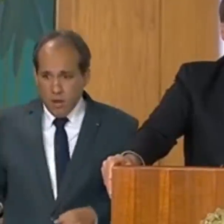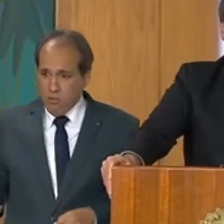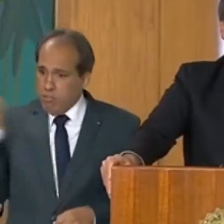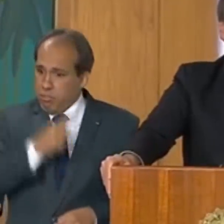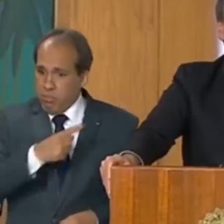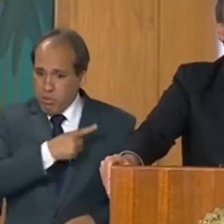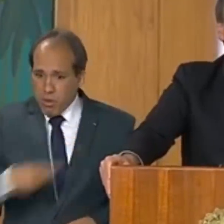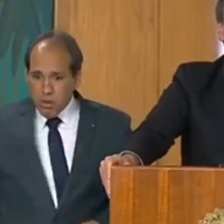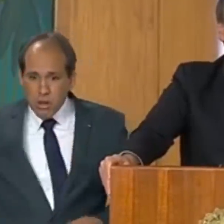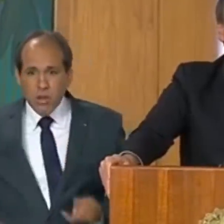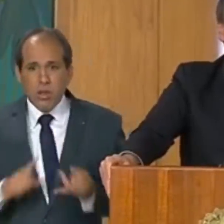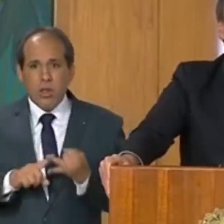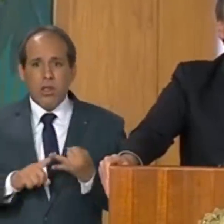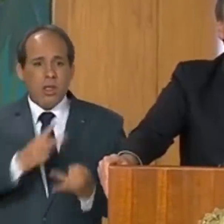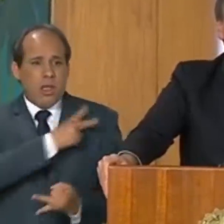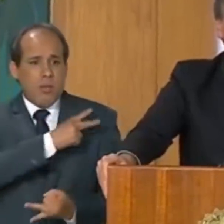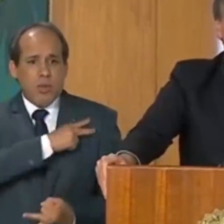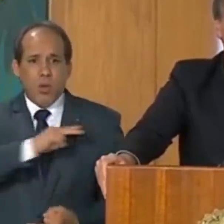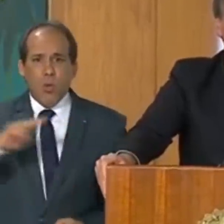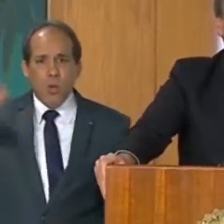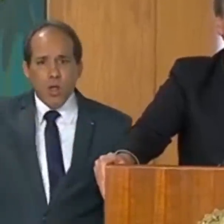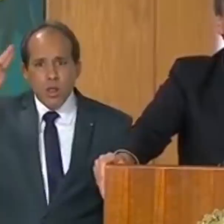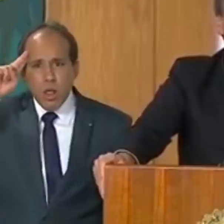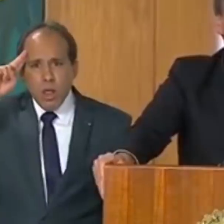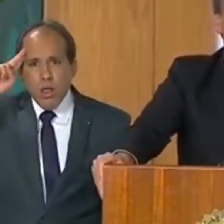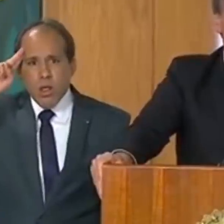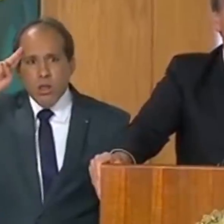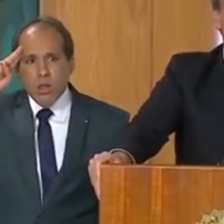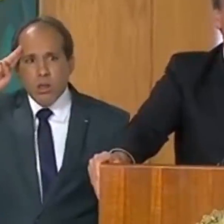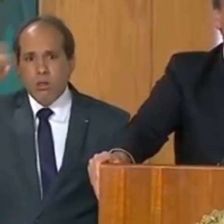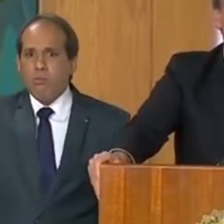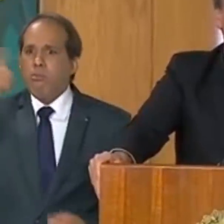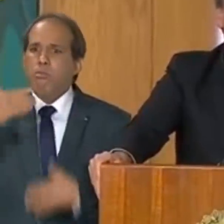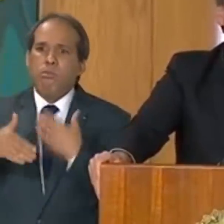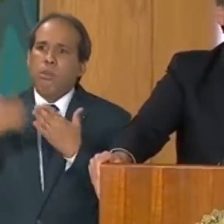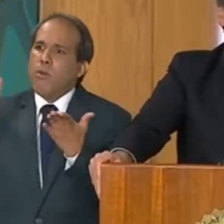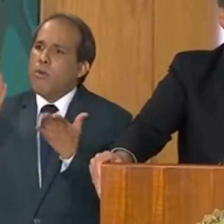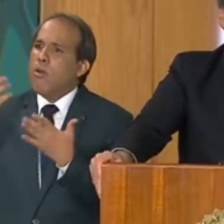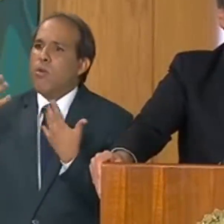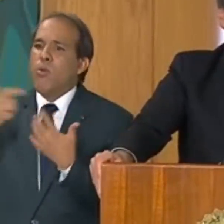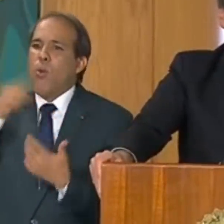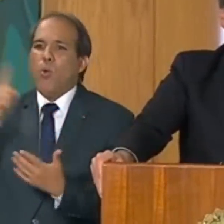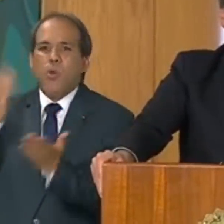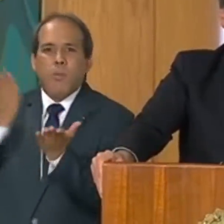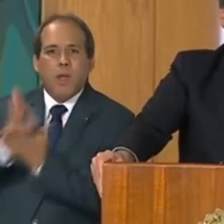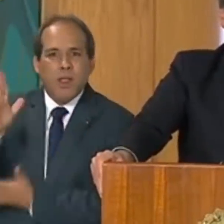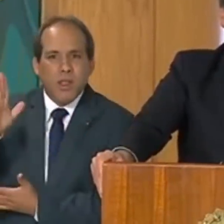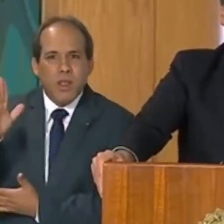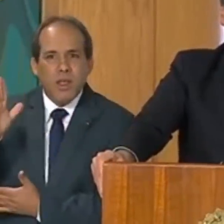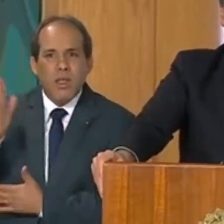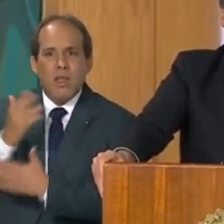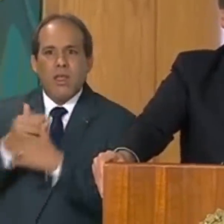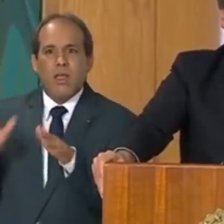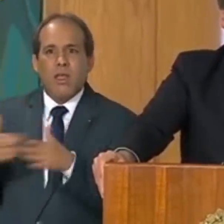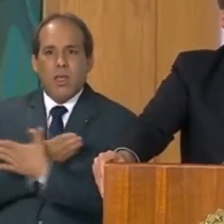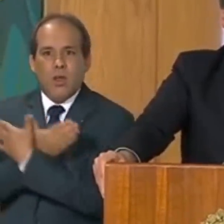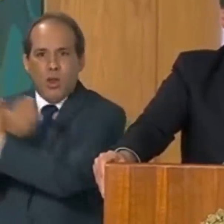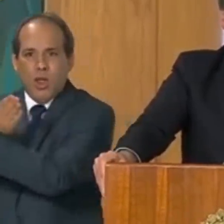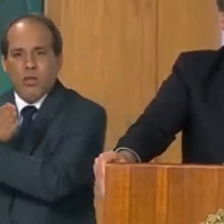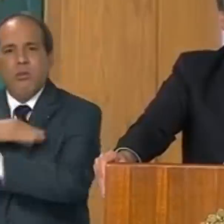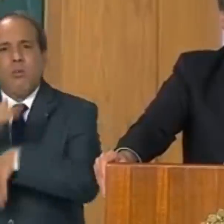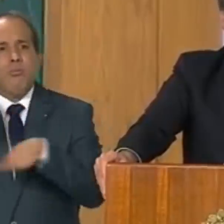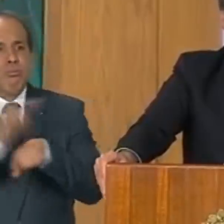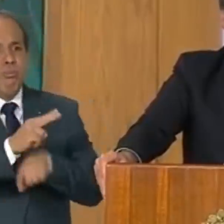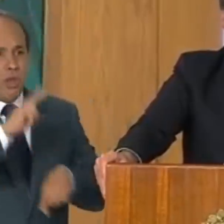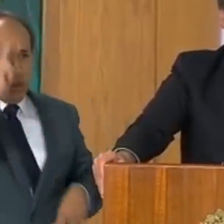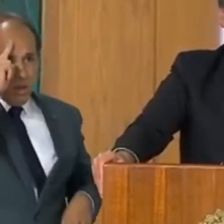ser capitão do exército. Não consegui ser aprovado na escola de sargento da Aeronáutica em Guaratinguetá e, de repente, entrei no exército. Me candidatei a vereador no Rio de Janeiro,